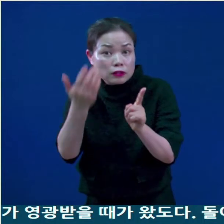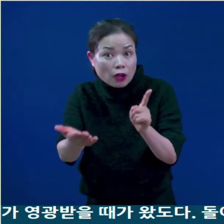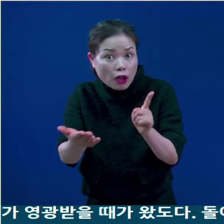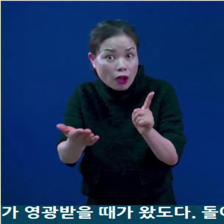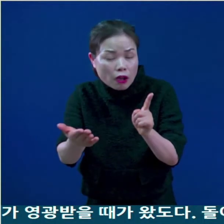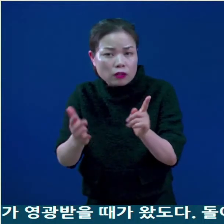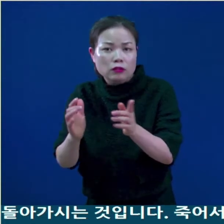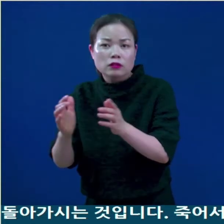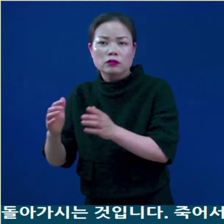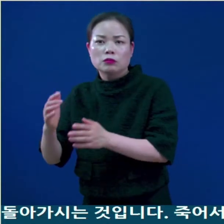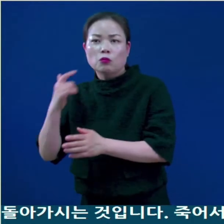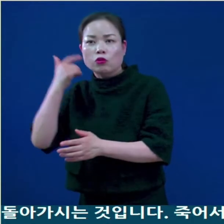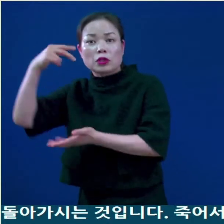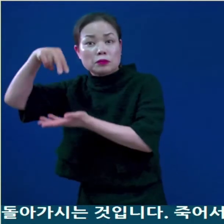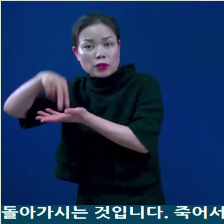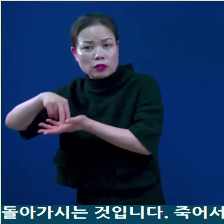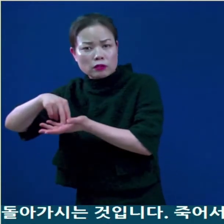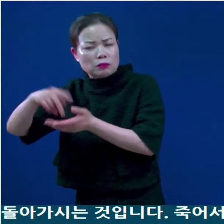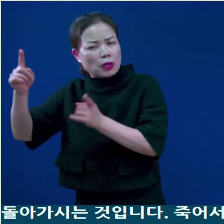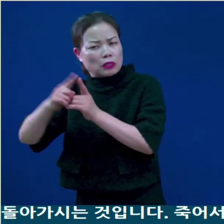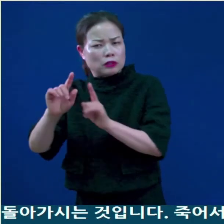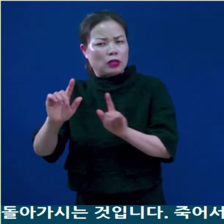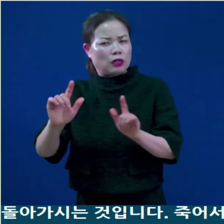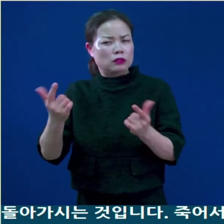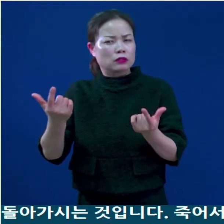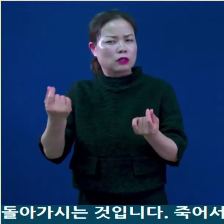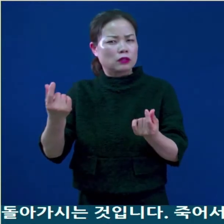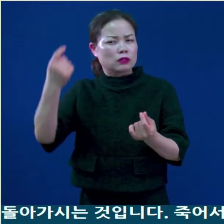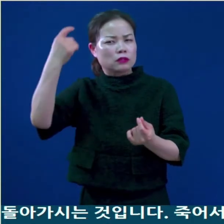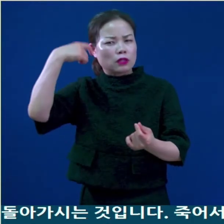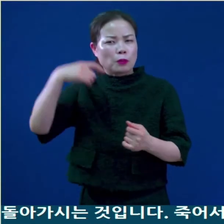봐요. 근데 이유는 더 잘 들어보셔요.